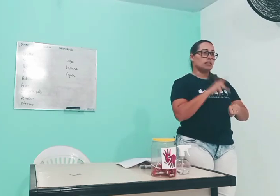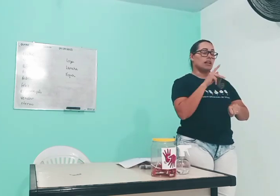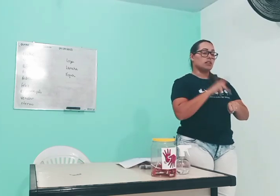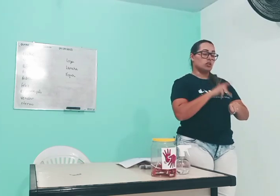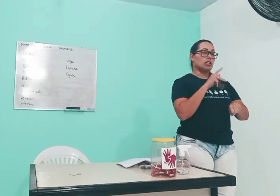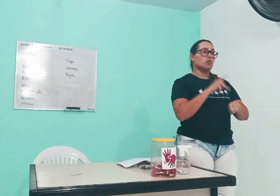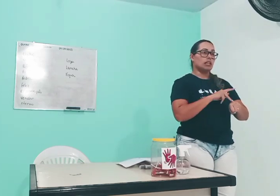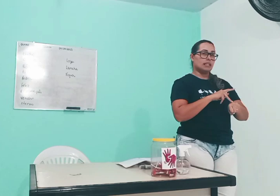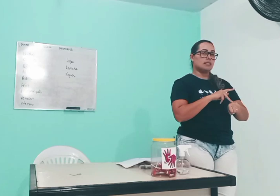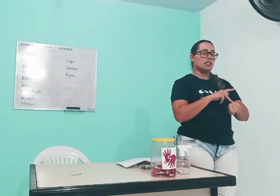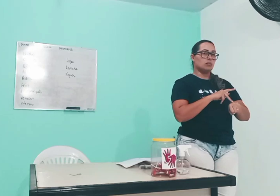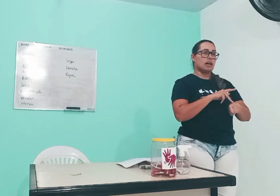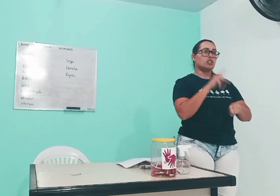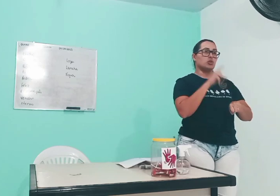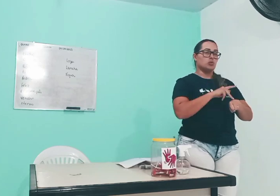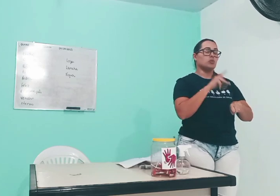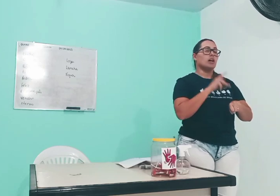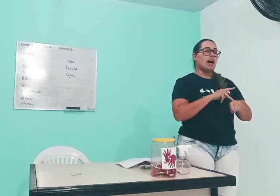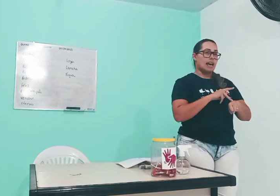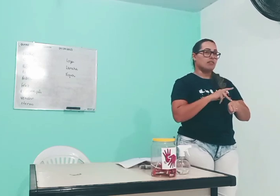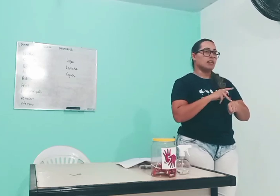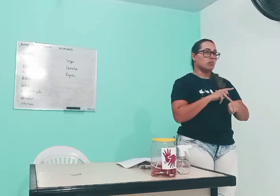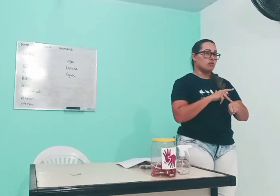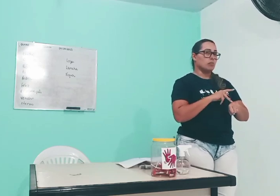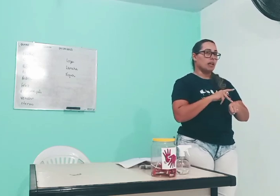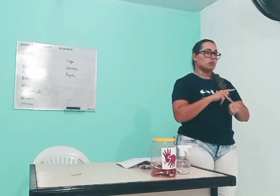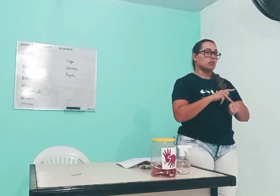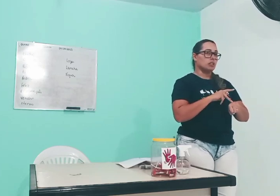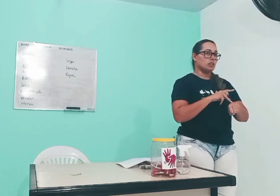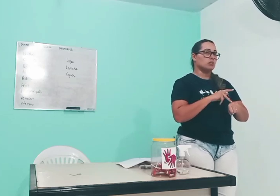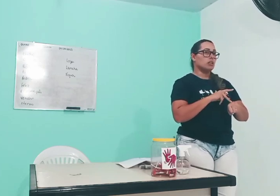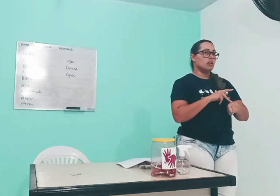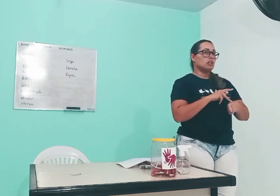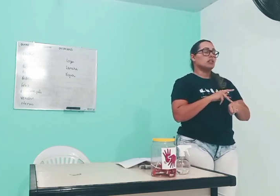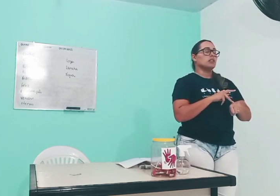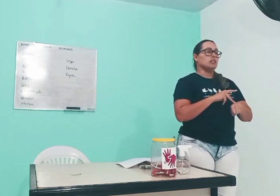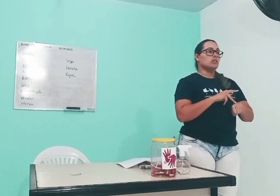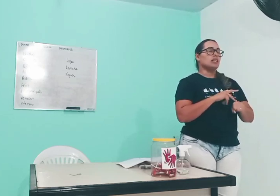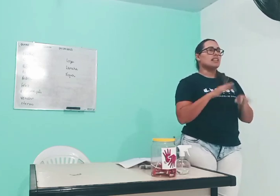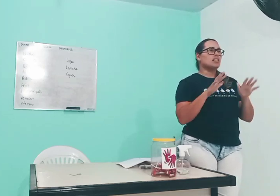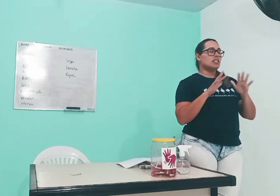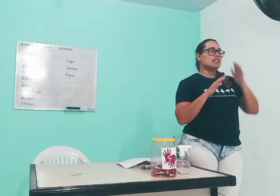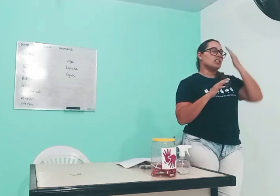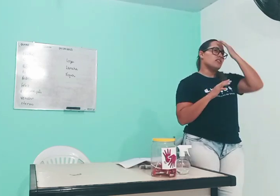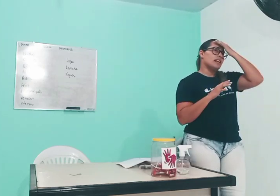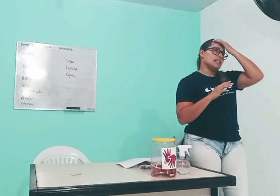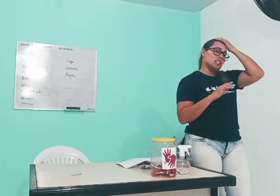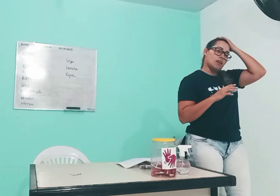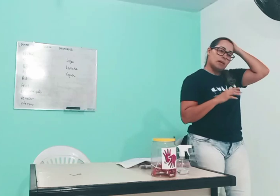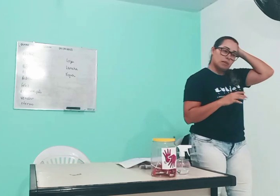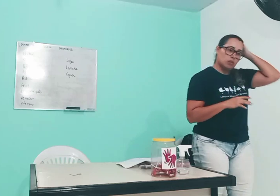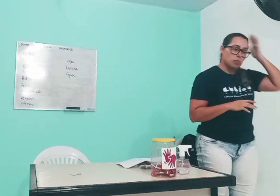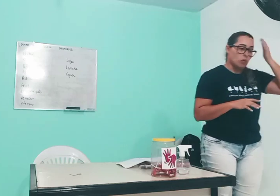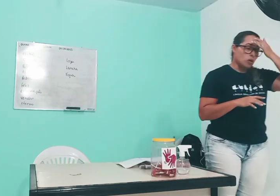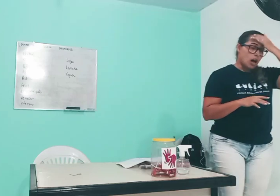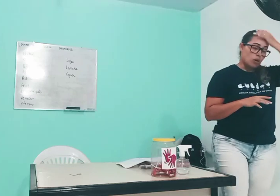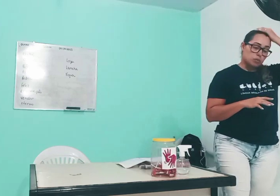Né? Se eu dei um cliquezinho, mais de um, aí vira um movimento. Entendeu? Então, assim, existem essas diferenças que a gente vai percebendo aos